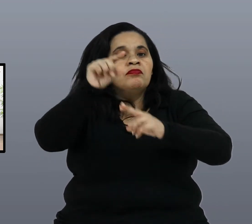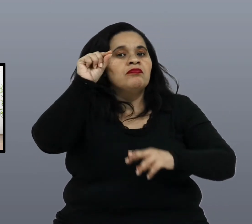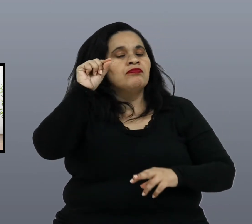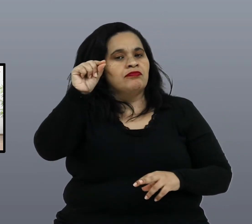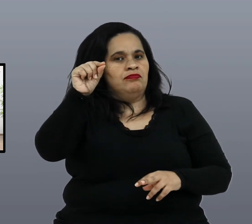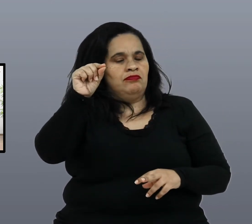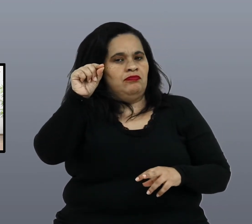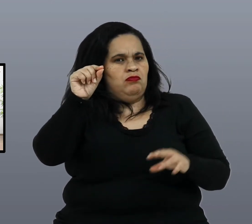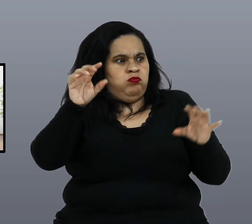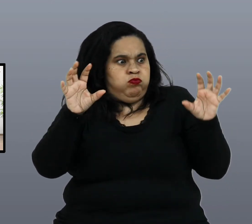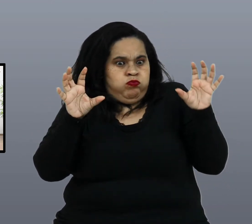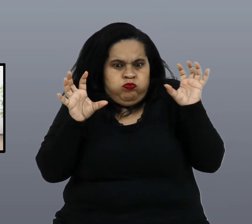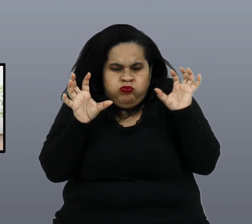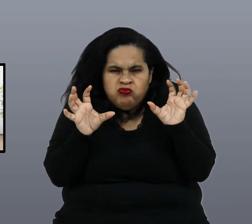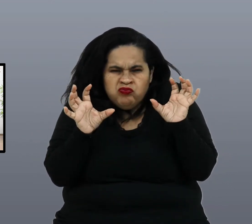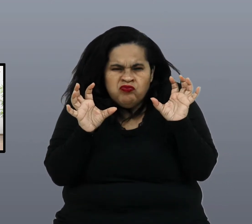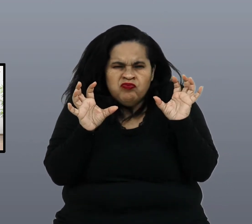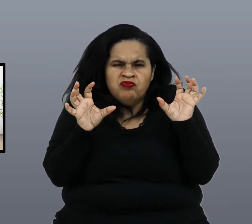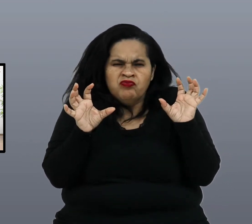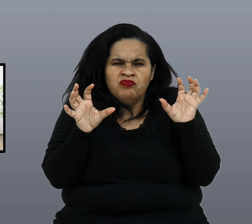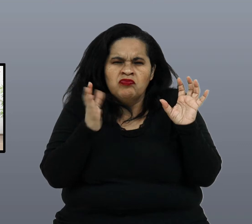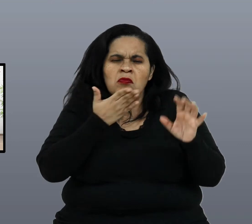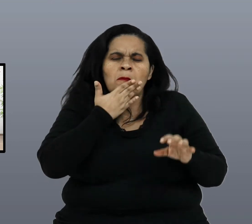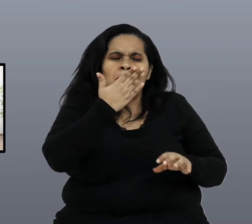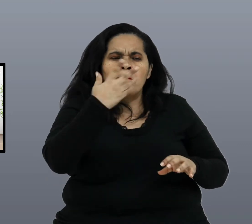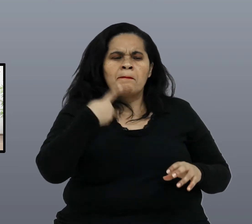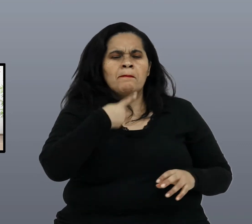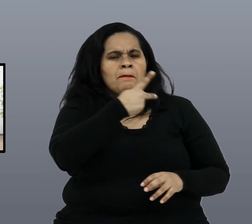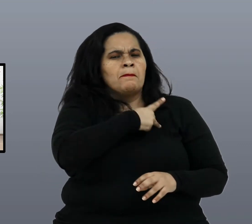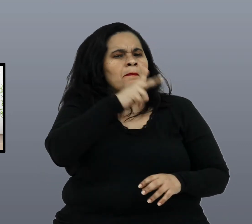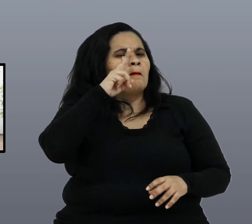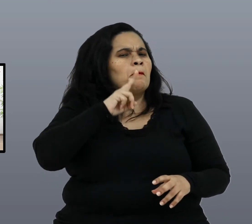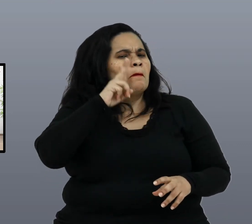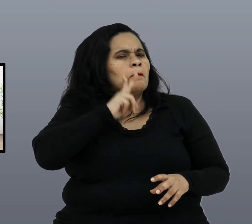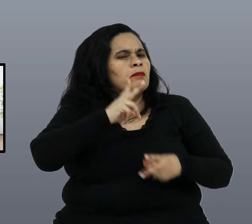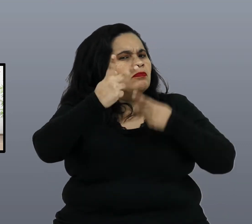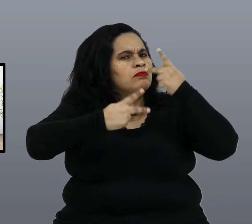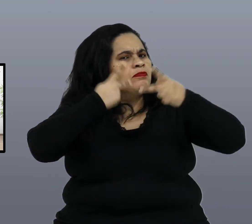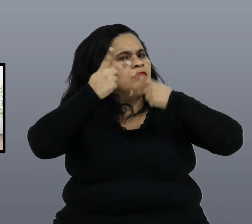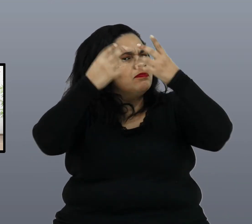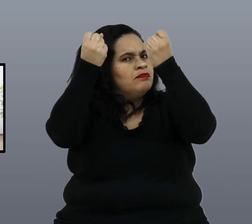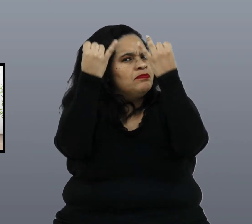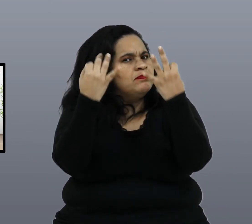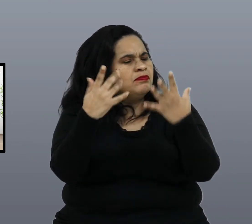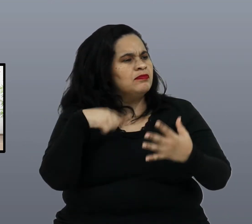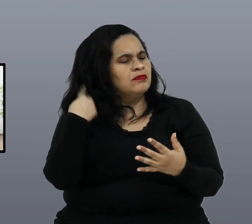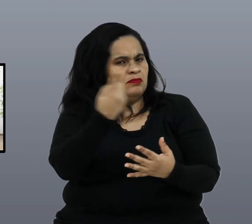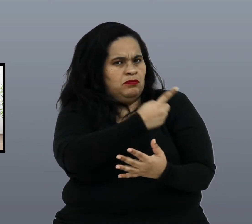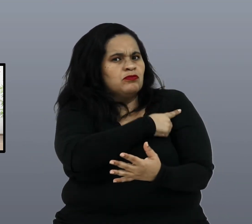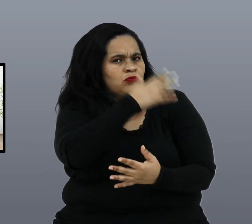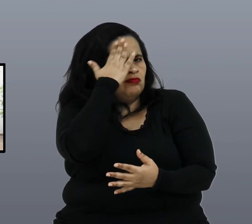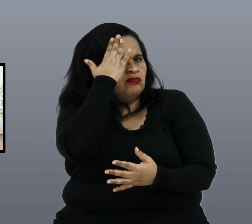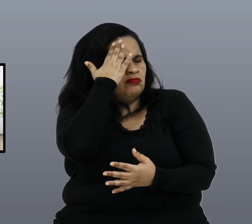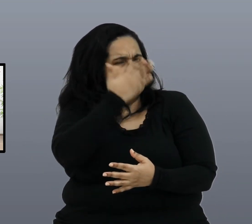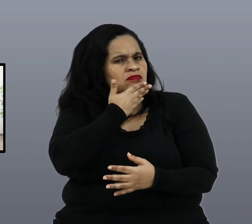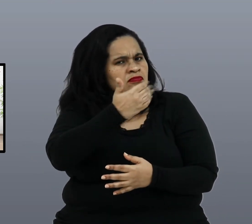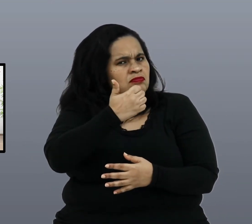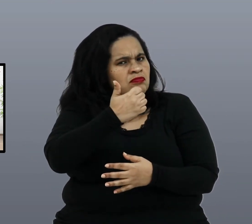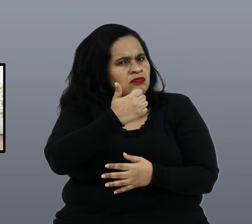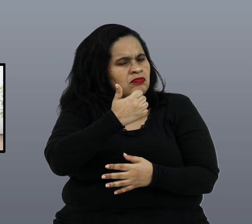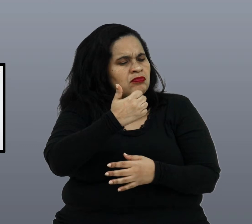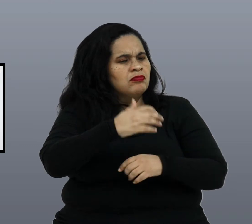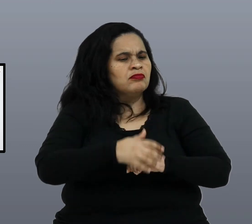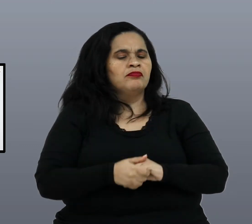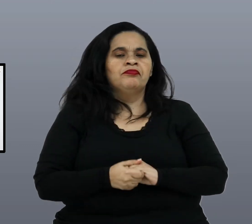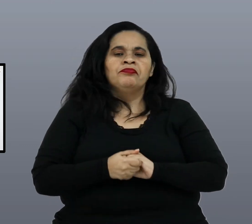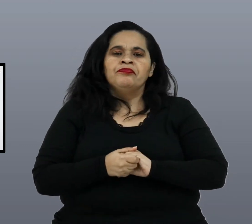esse monstro representa? Queria que o pastor Valdeci comentasse para a gente, então, sobre esse monstro aí que aparece em Daniel capítulo 7, verso 7.